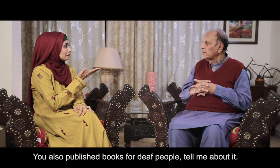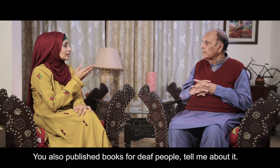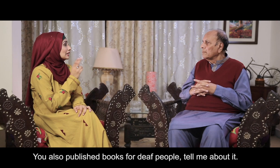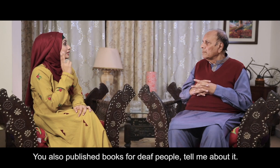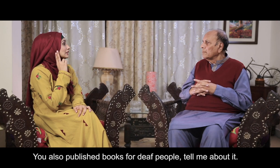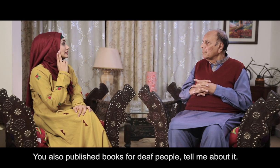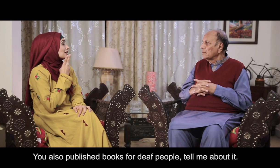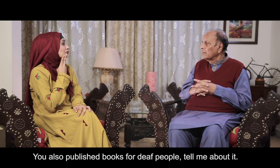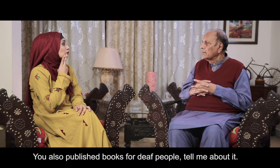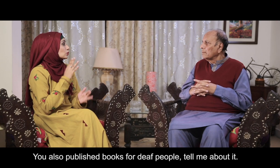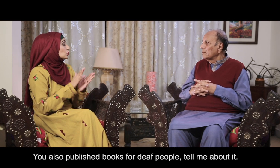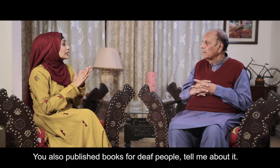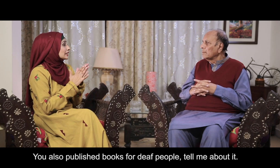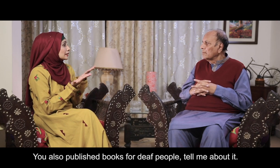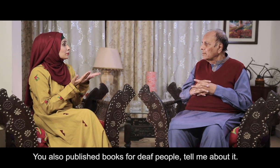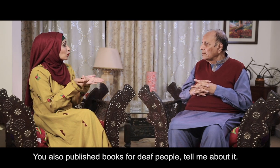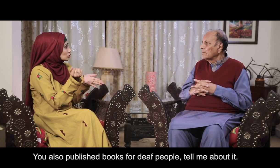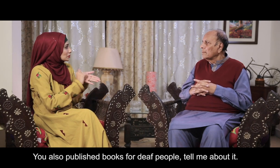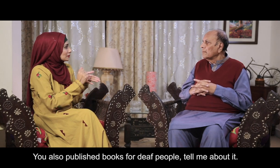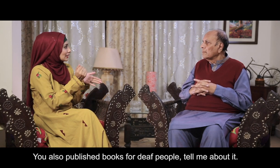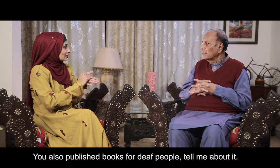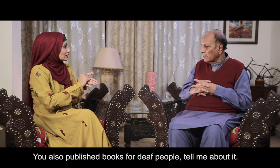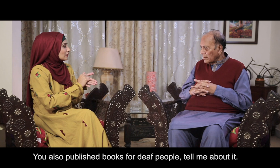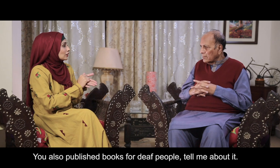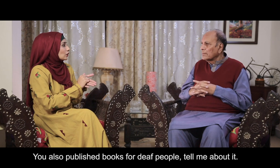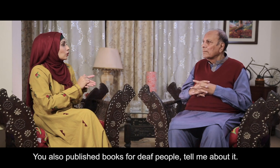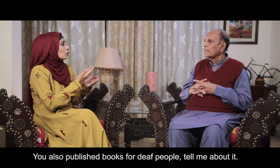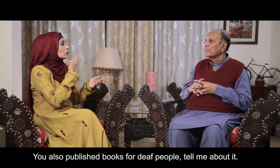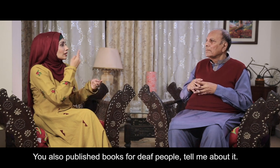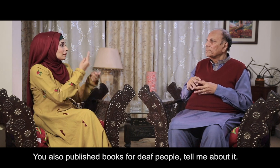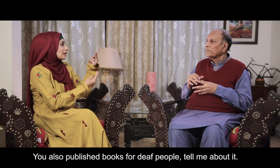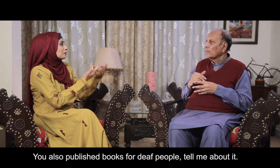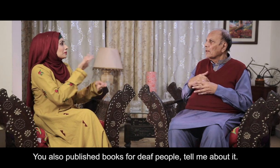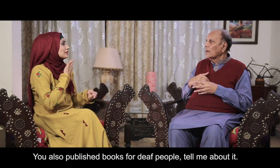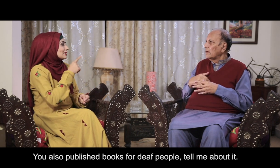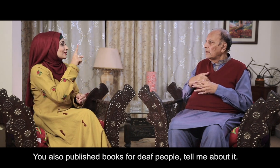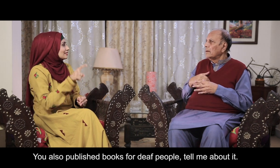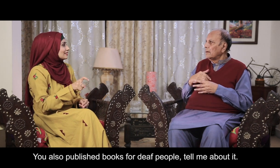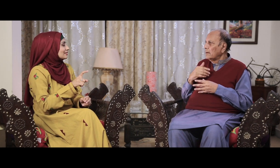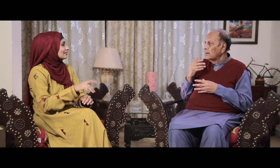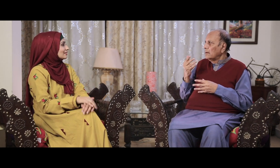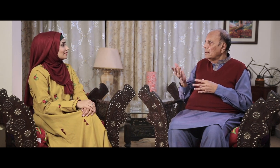आपने डेफ लोगों के लिए बुक्स भी बनाई, उनके बारे में बताएं।